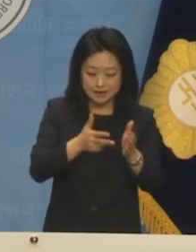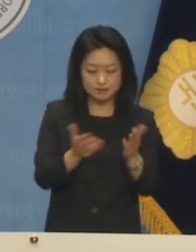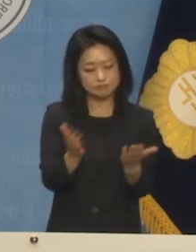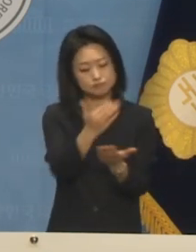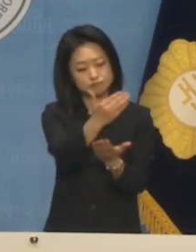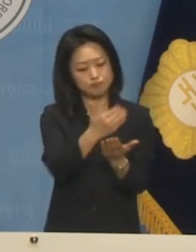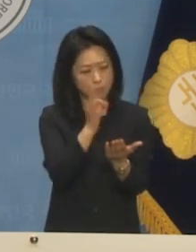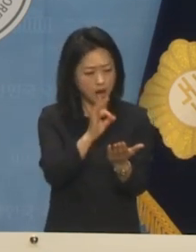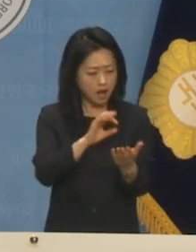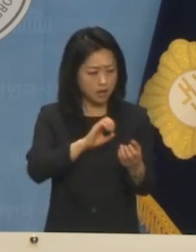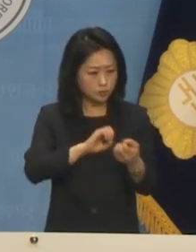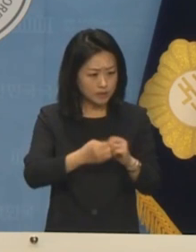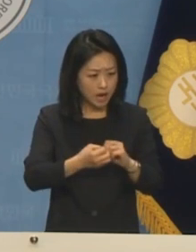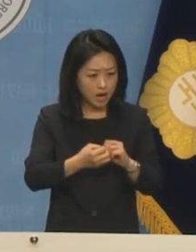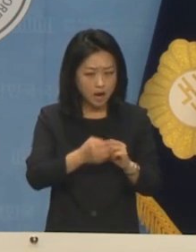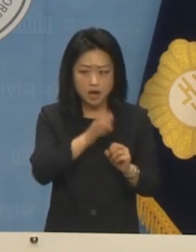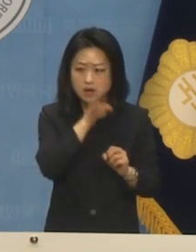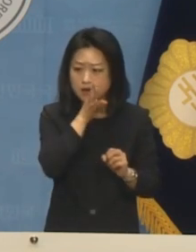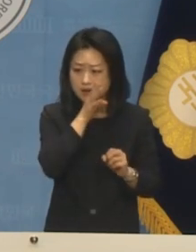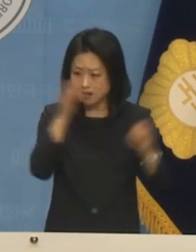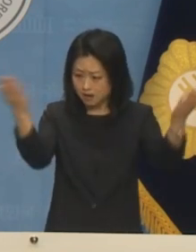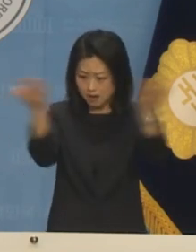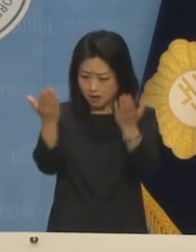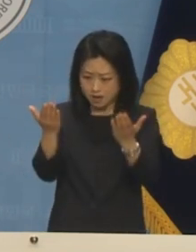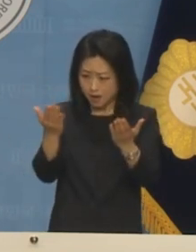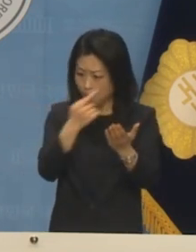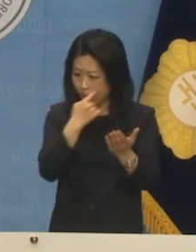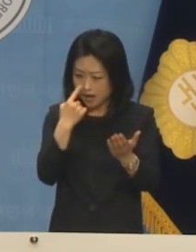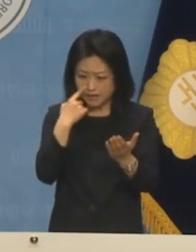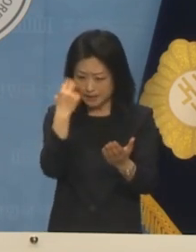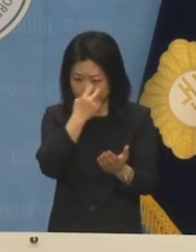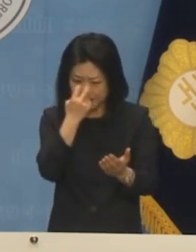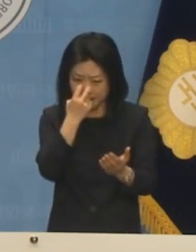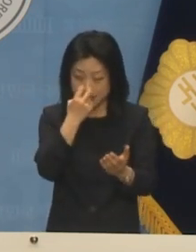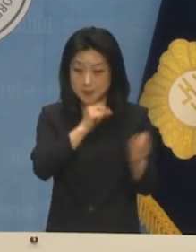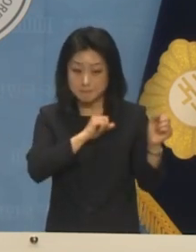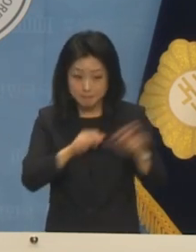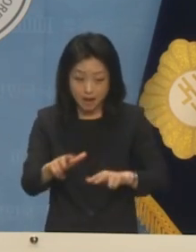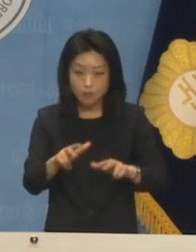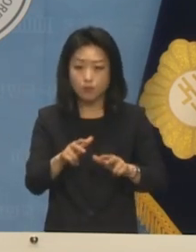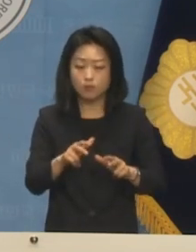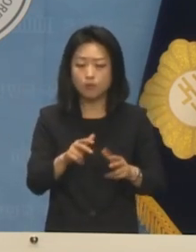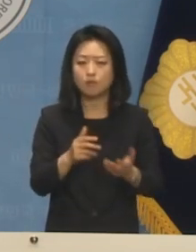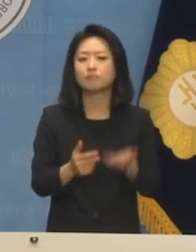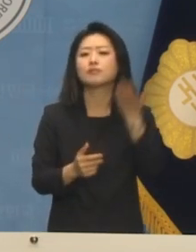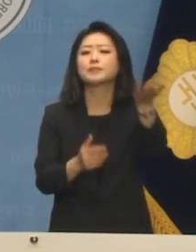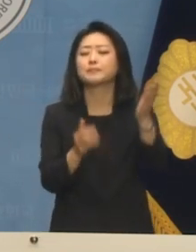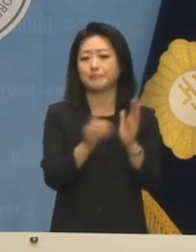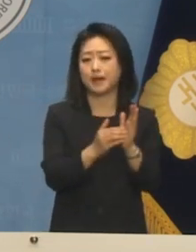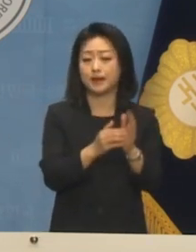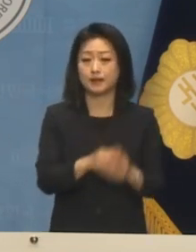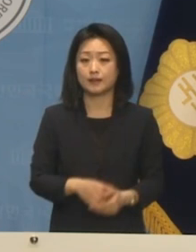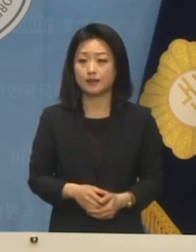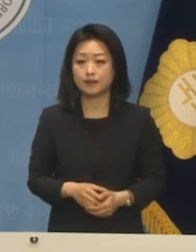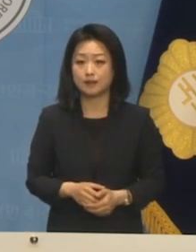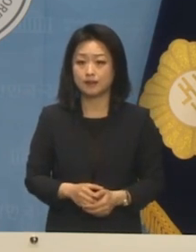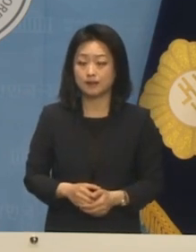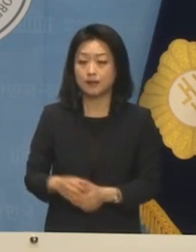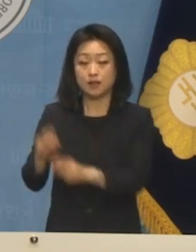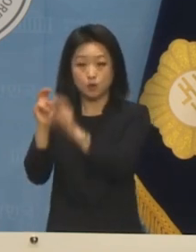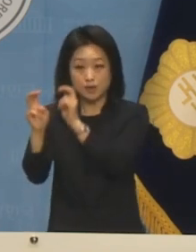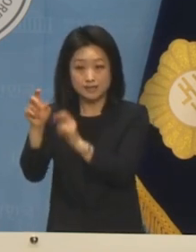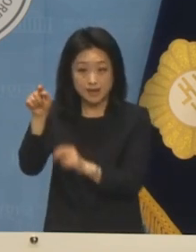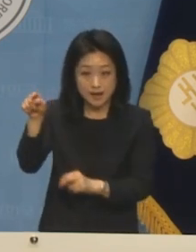발견했고 그 자료가 달라졌음을 비교하는 문서를 급하게 만들어 당일 제출했습니다. 신문회의에서 사용자의